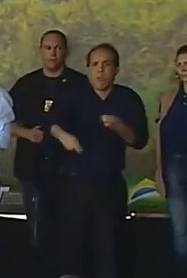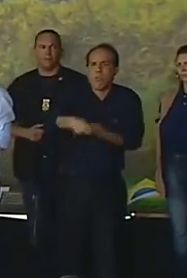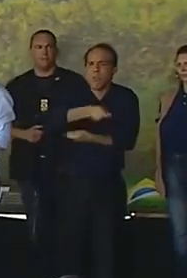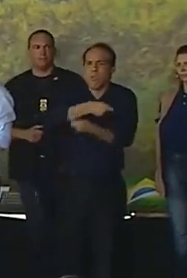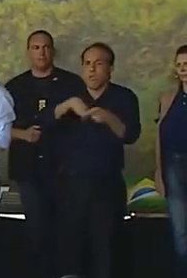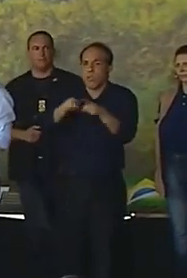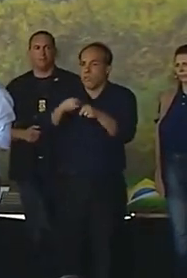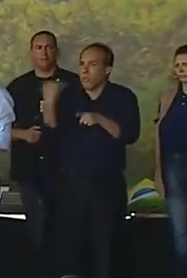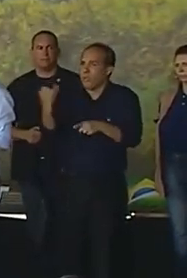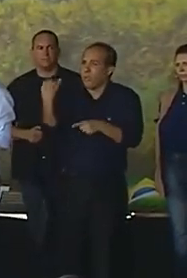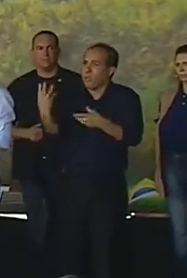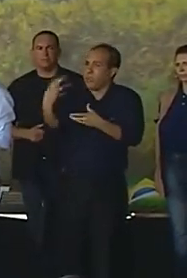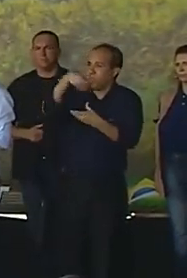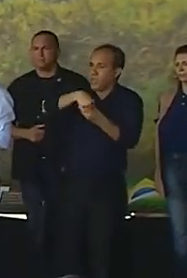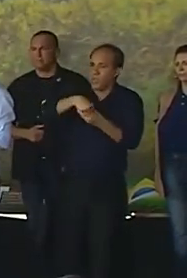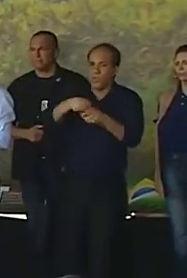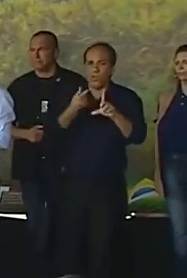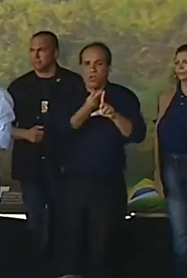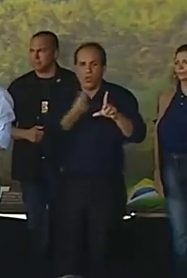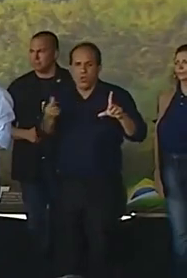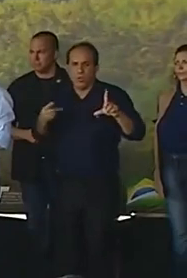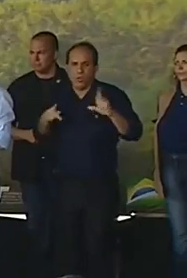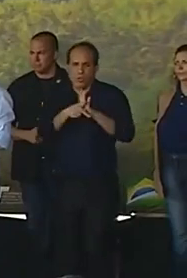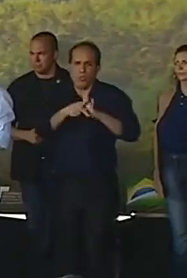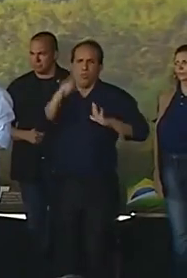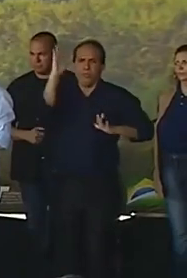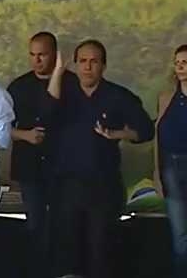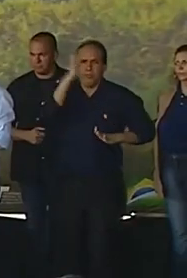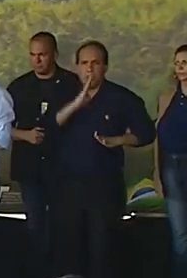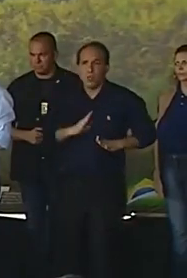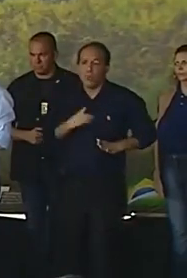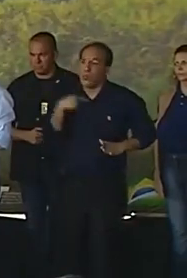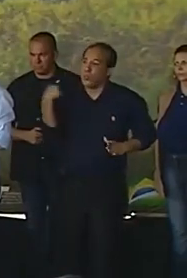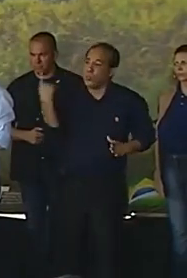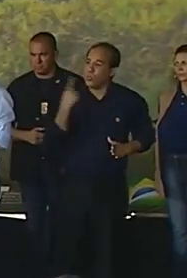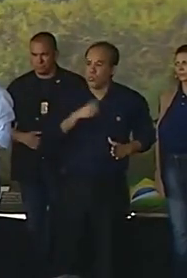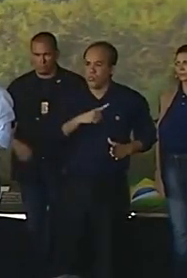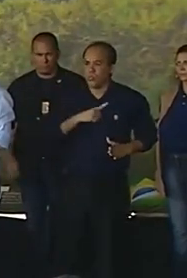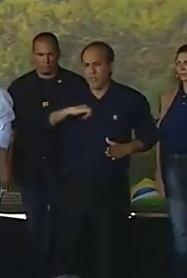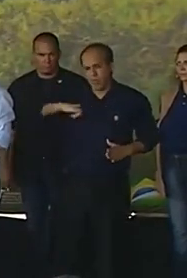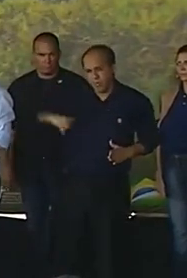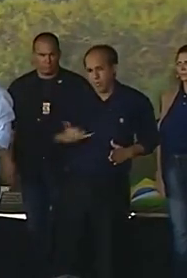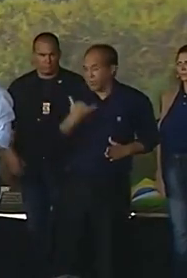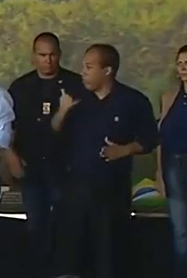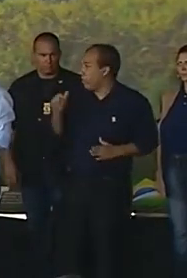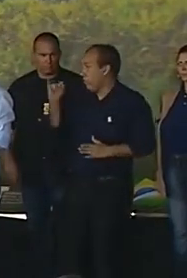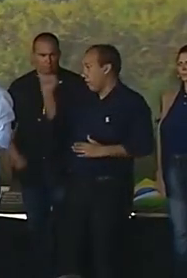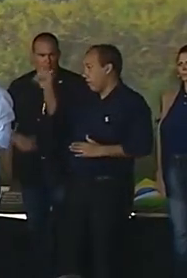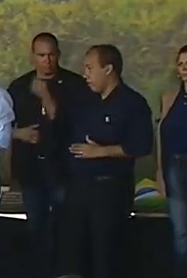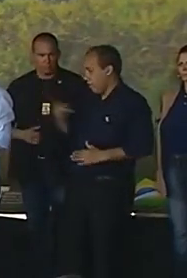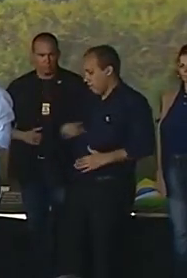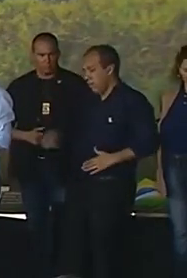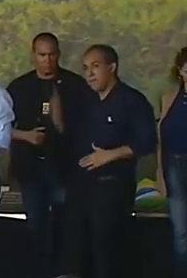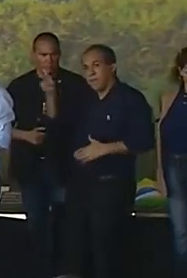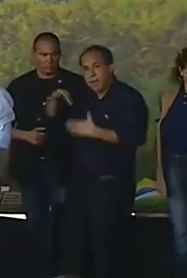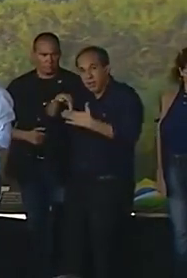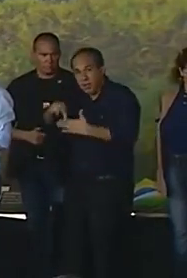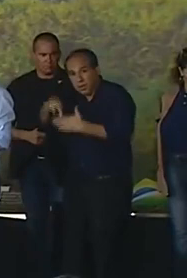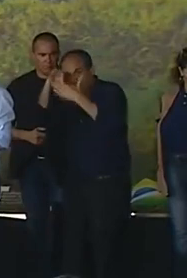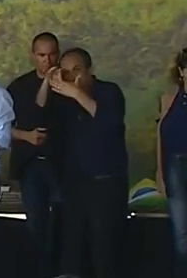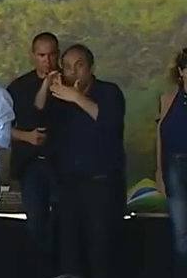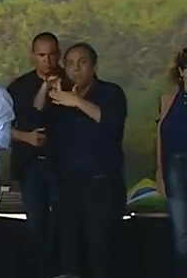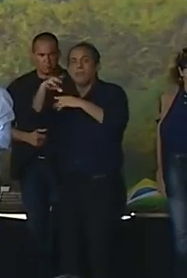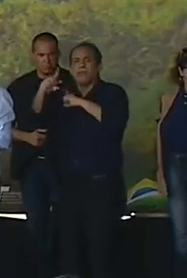que ele tem para a economia brasileira. Nós temos a oportunidade, presidente, sobre a sua liderança, sobre